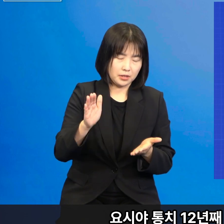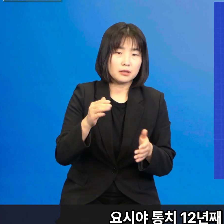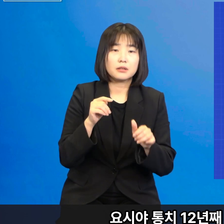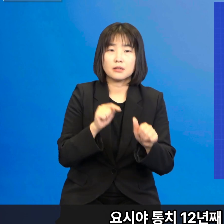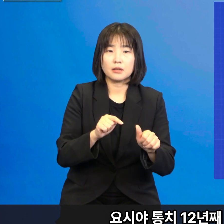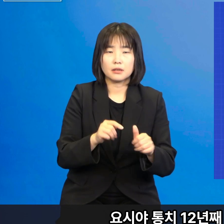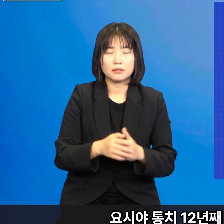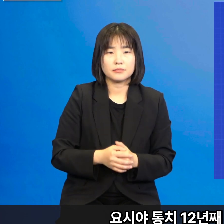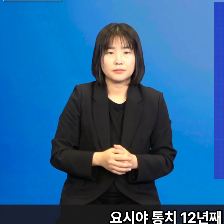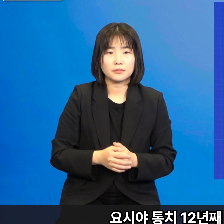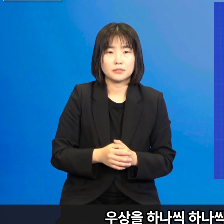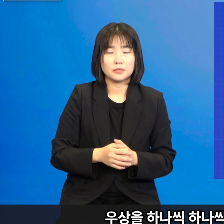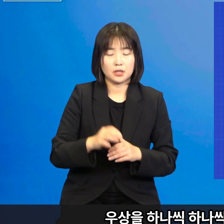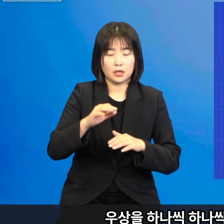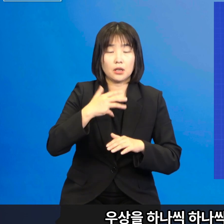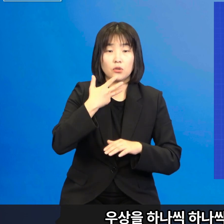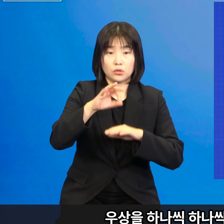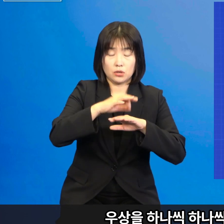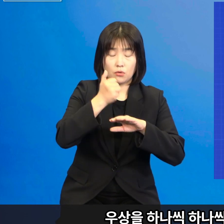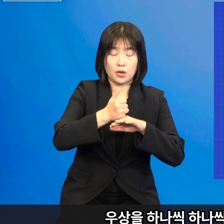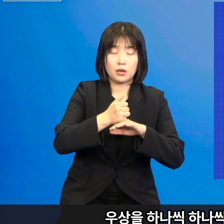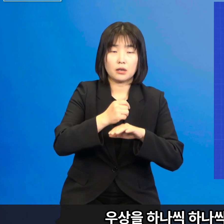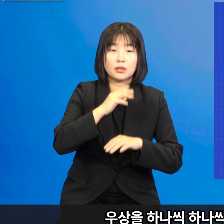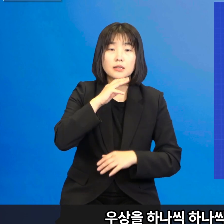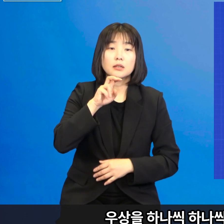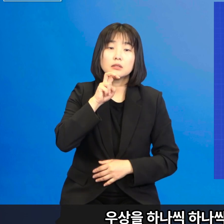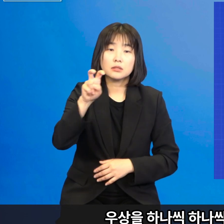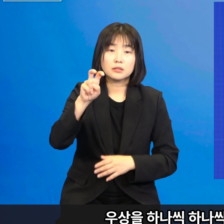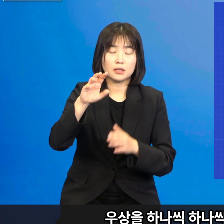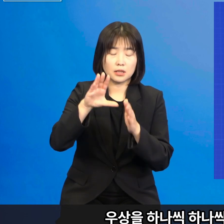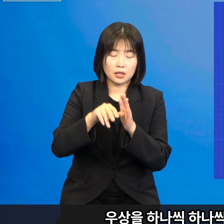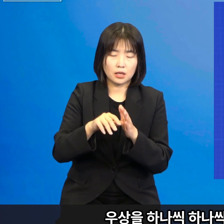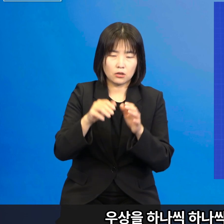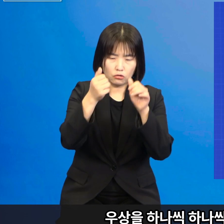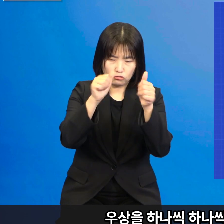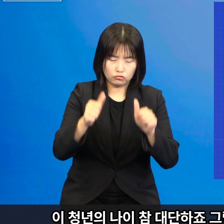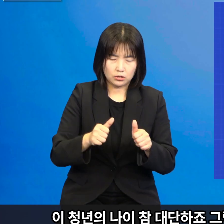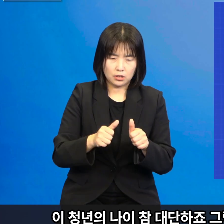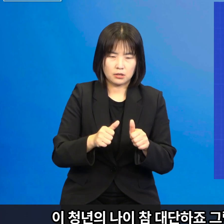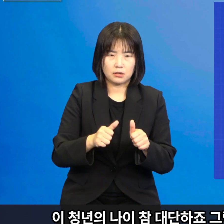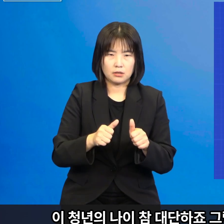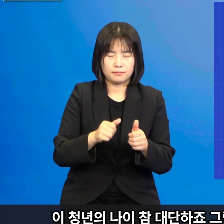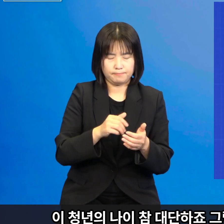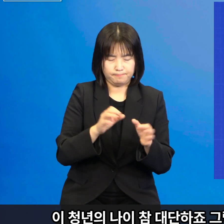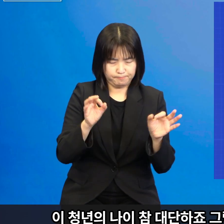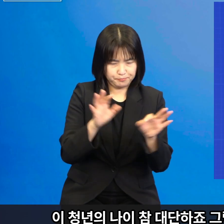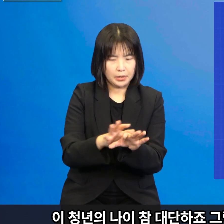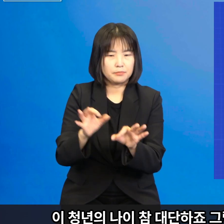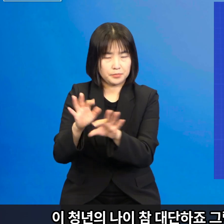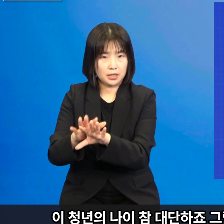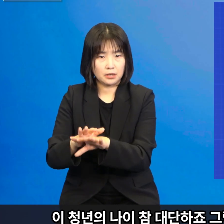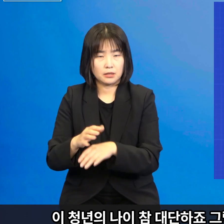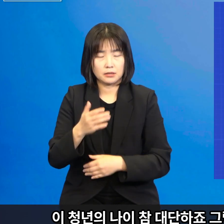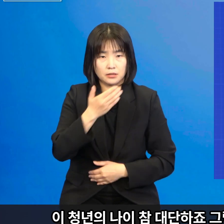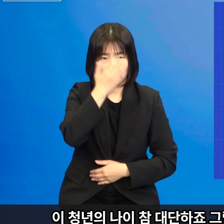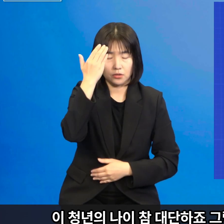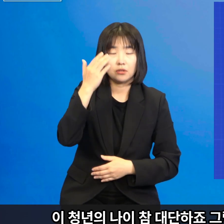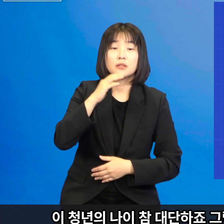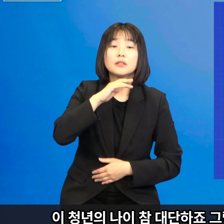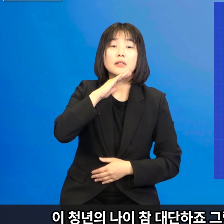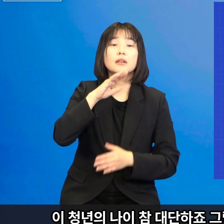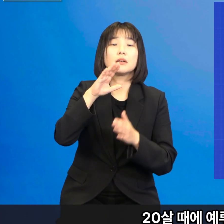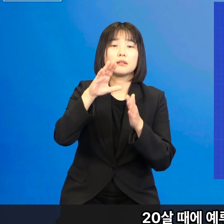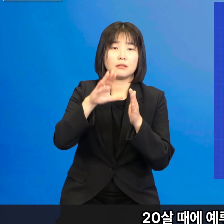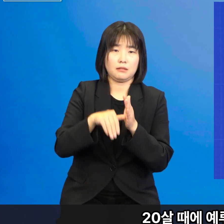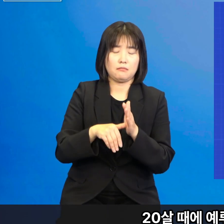나이 20살 때에 우상을 하나씩 제거하기 시작합니다. 이 청년의 나이 참 대단하죠. 그렇게 나이